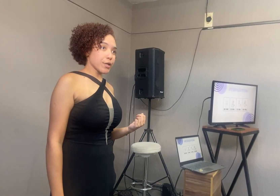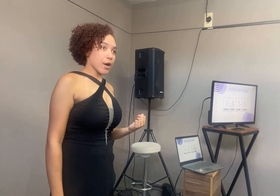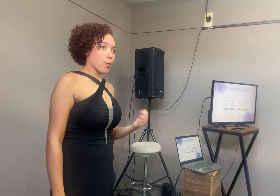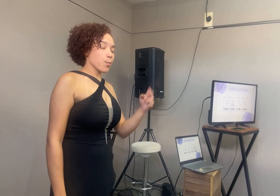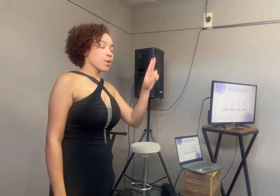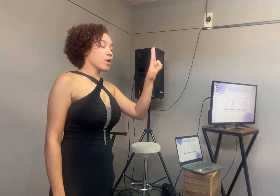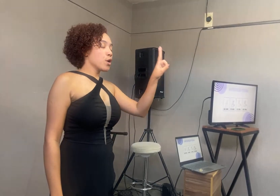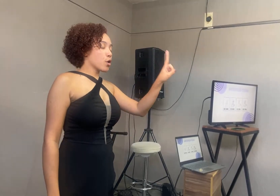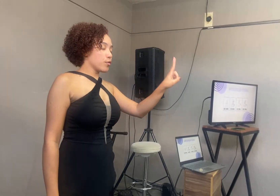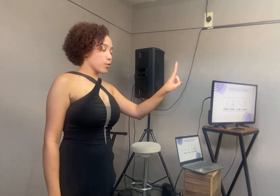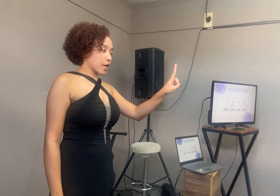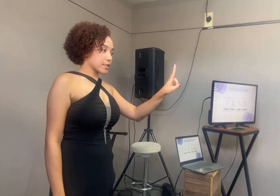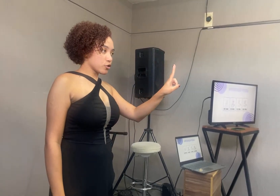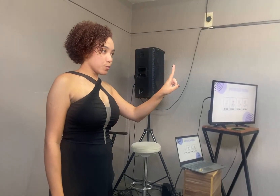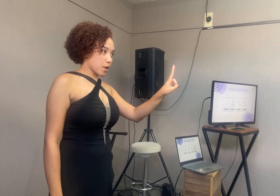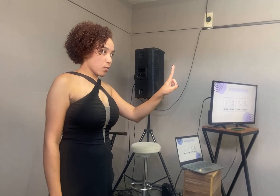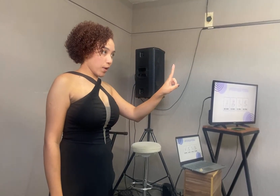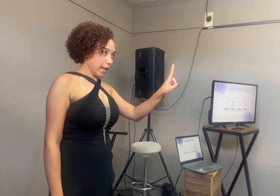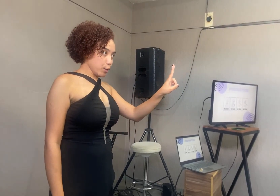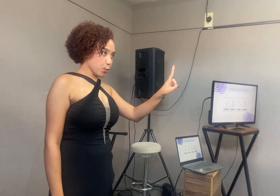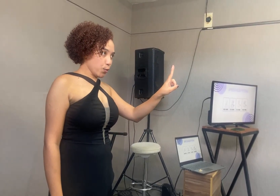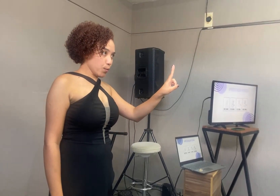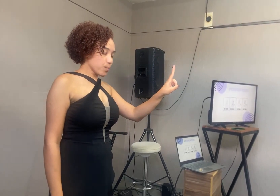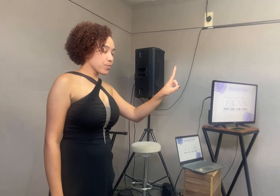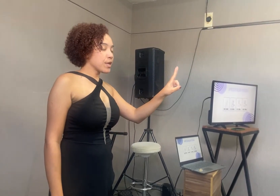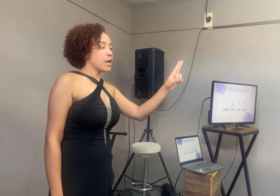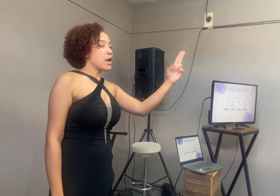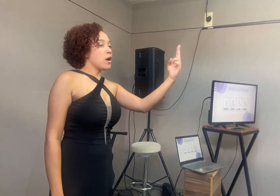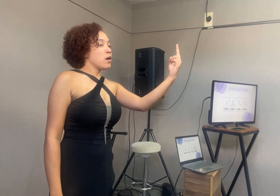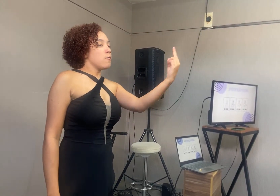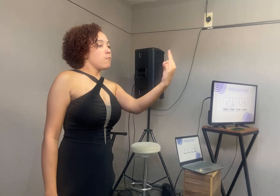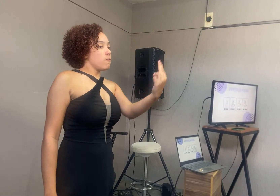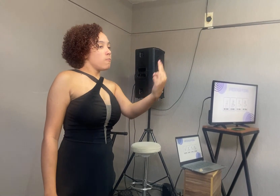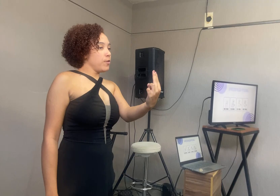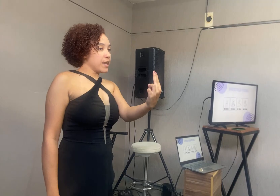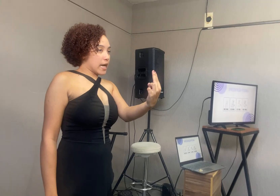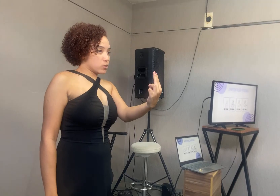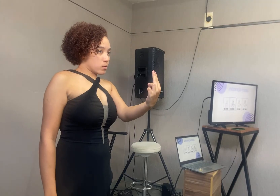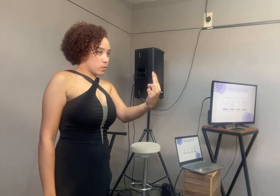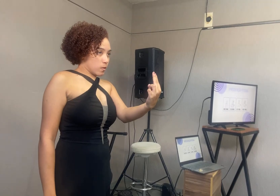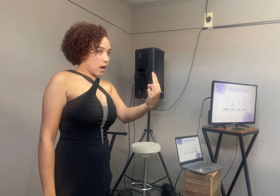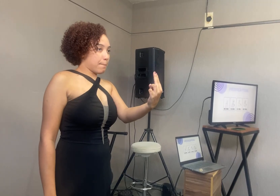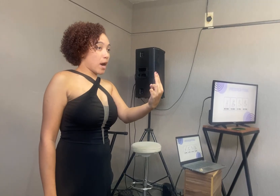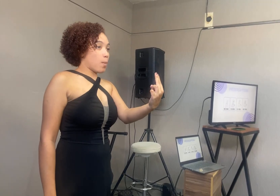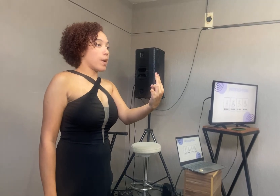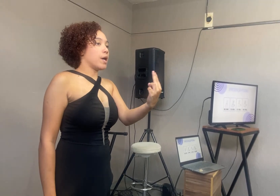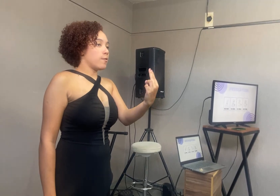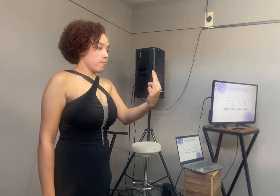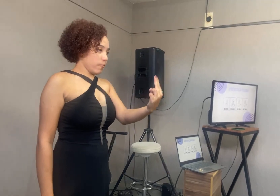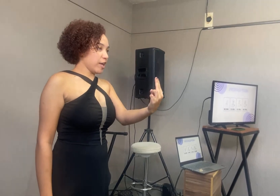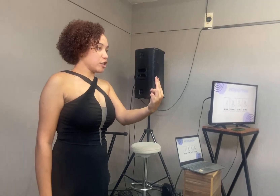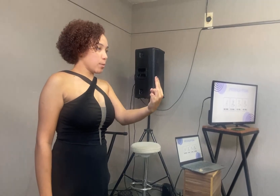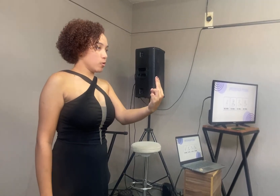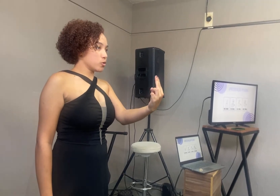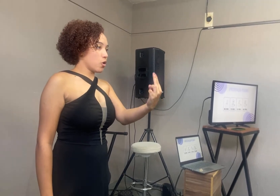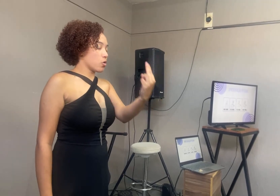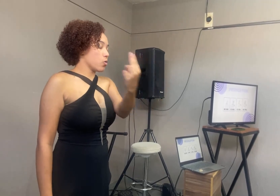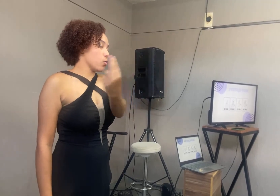direcional. Configuração de mão em U, virado a palma frente ao meu tronco, e